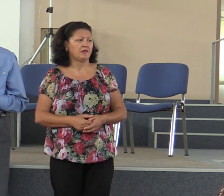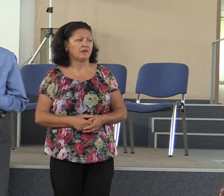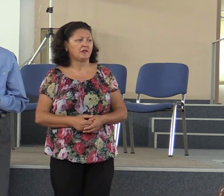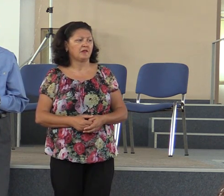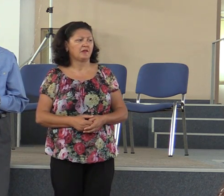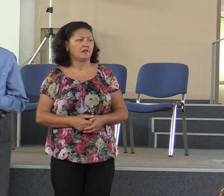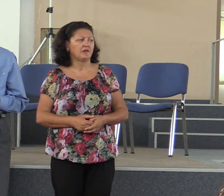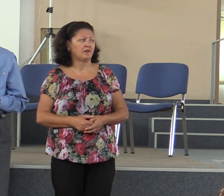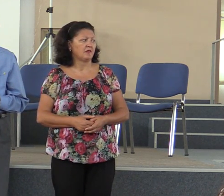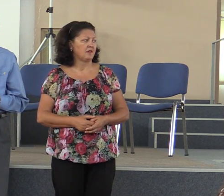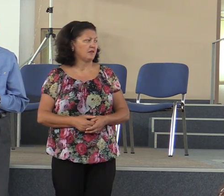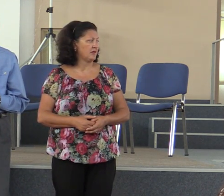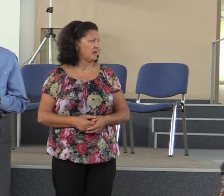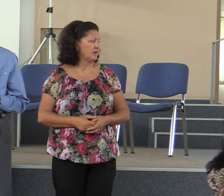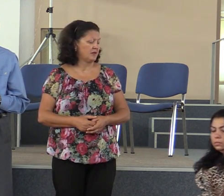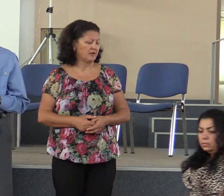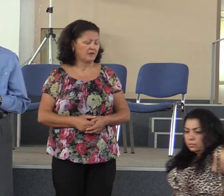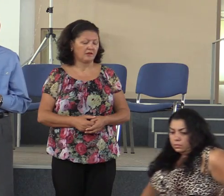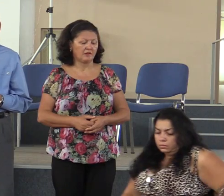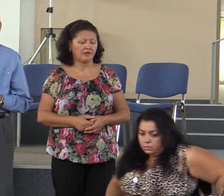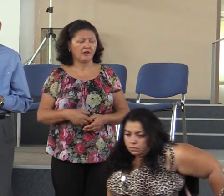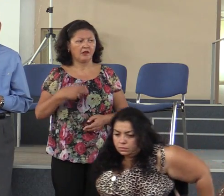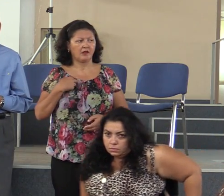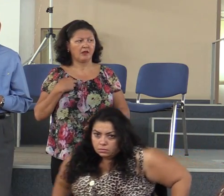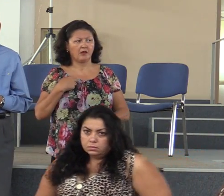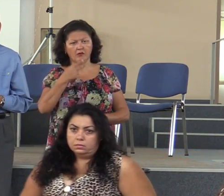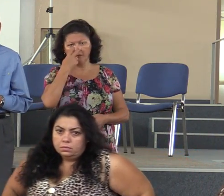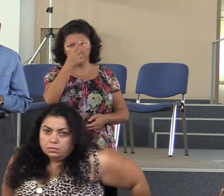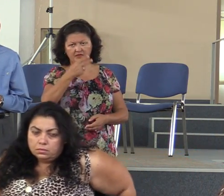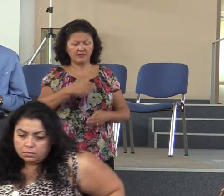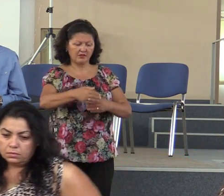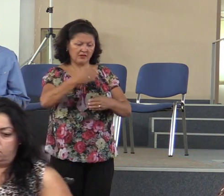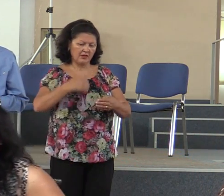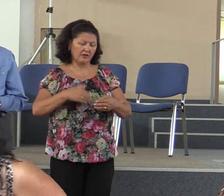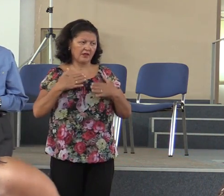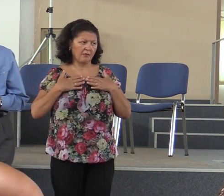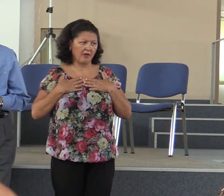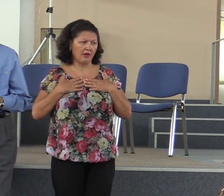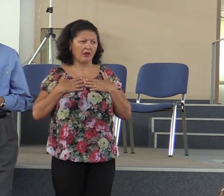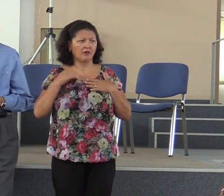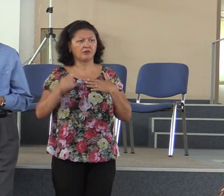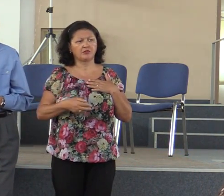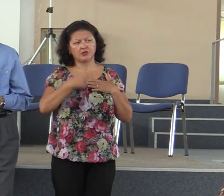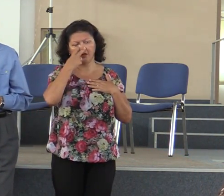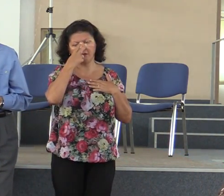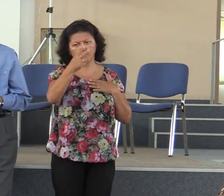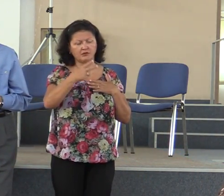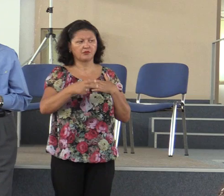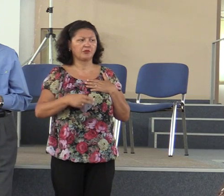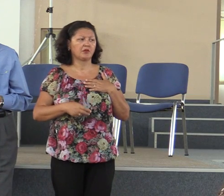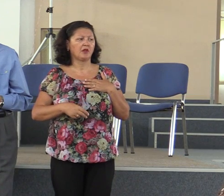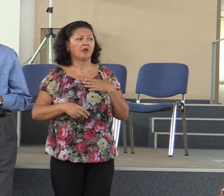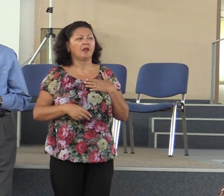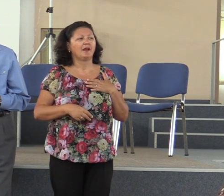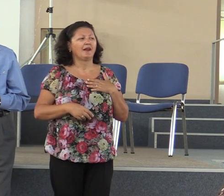standing on Mount Zion. Eu am privit înaintea mea și am văzut pe Mielul lui Dumnezeu stând pe